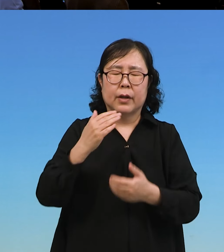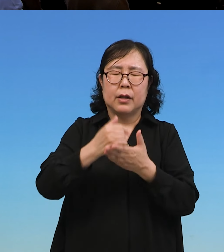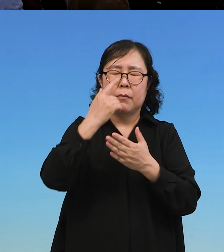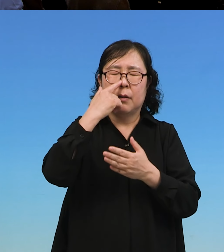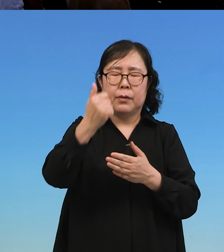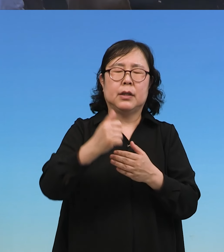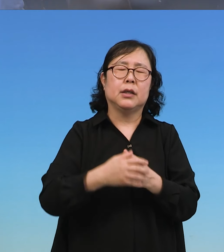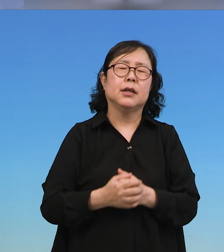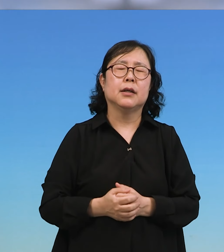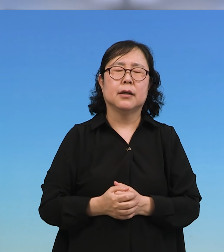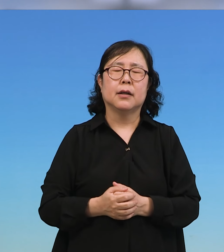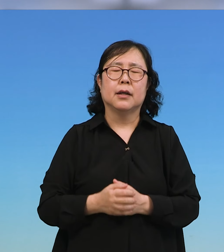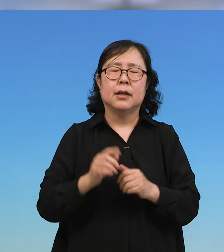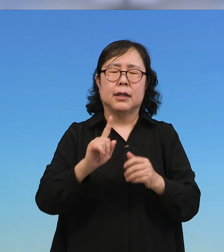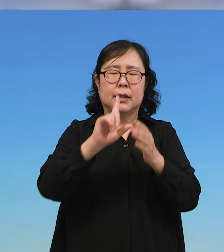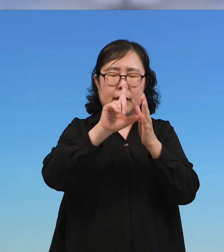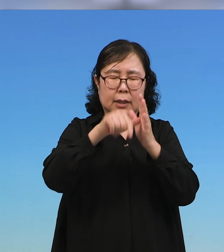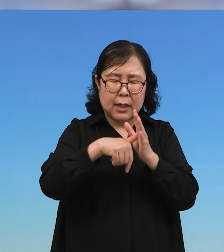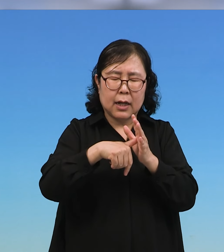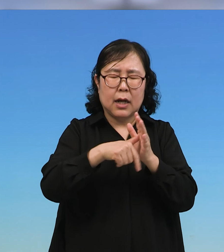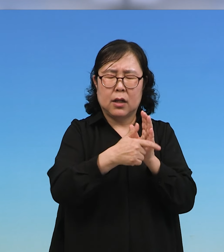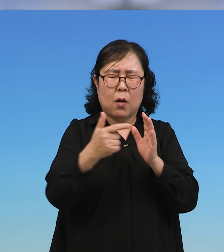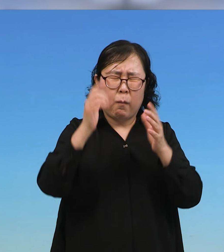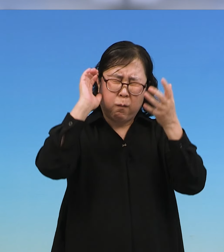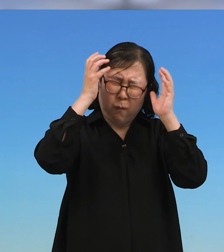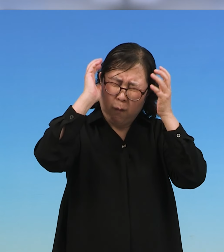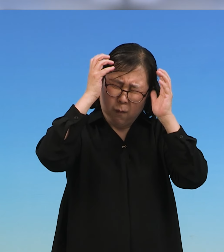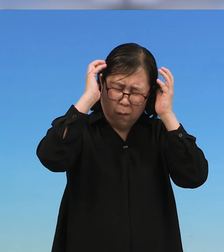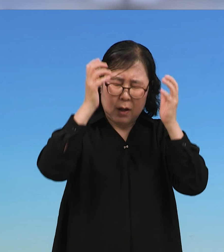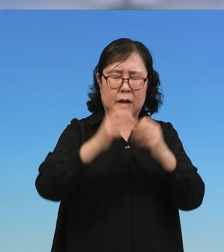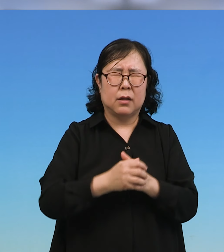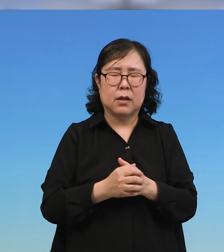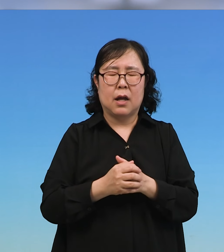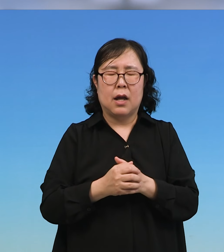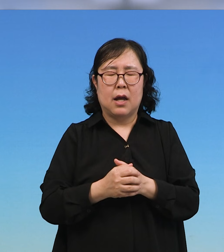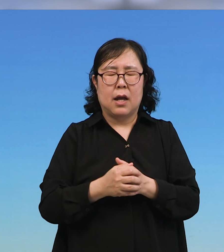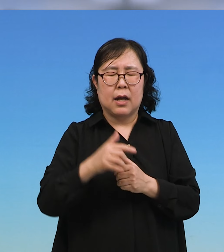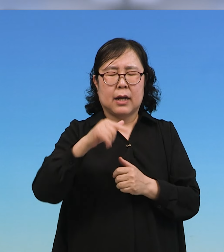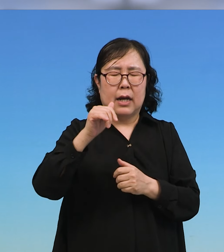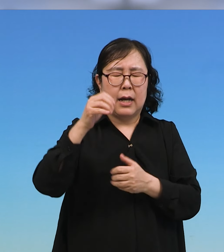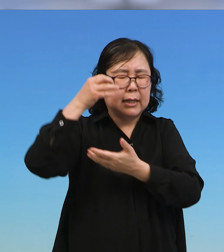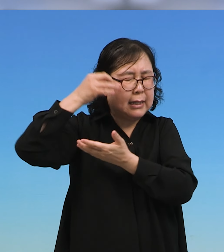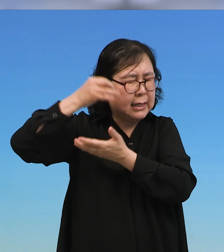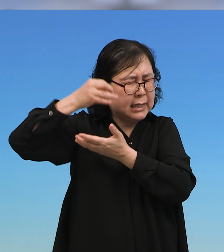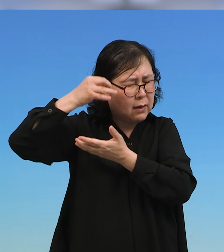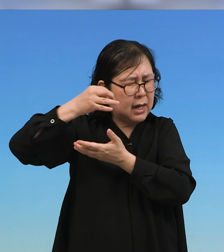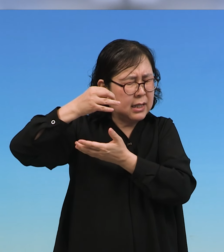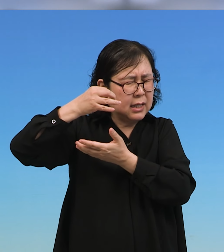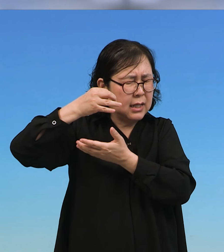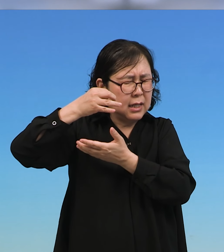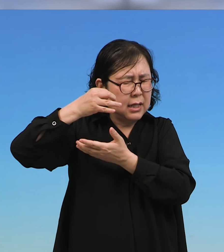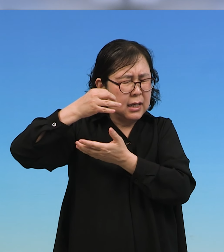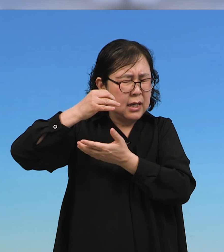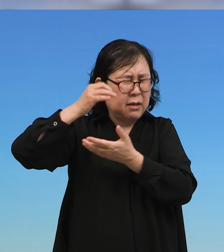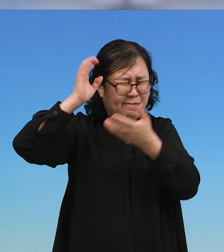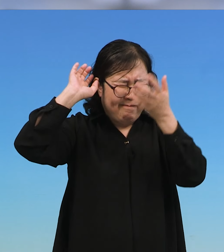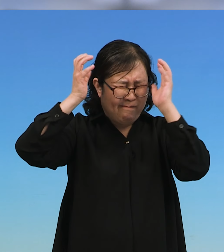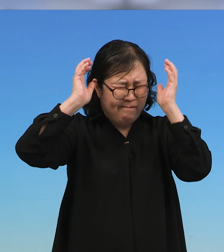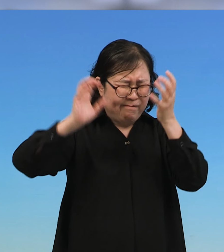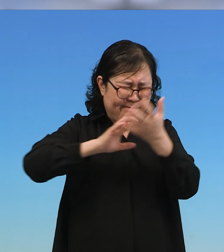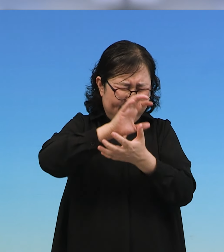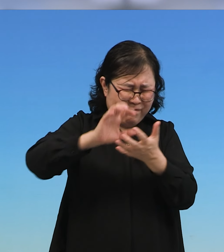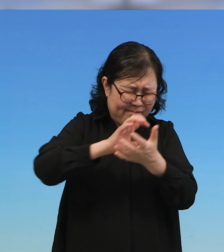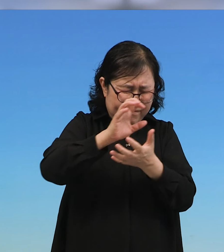주시옵소서. 하나님 아버지, 이 시대가 너무나 혼란스럽습니다. 가치관이 상상을 초월하게